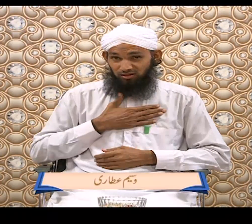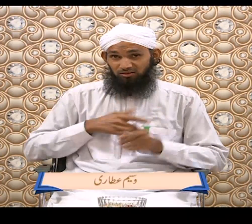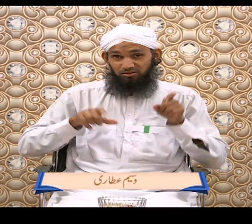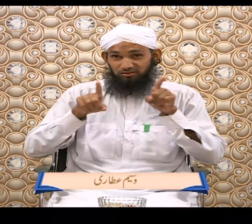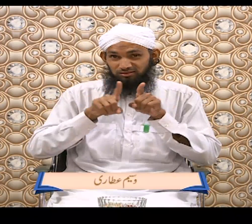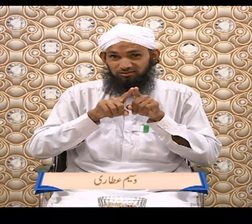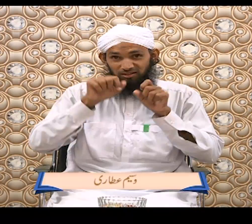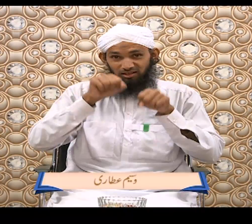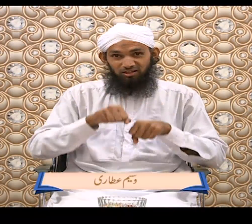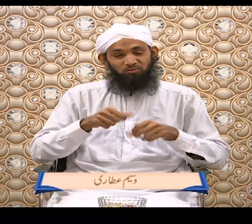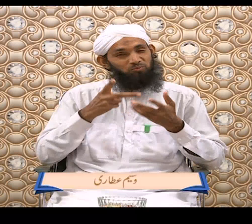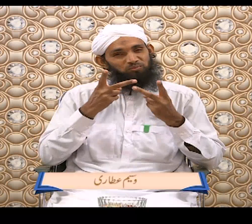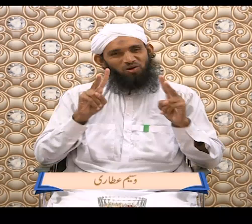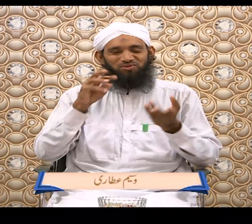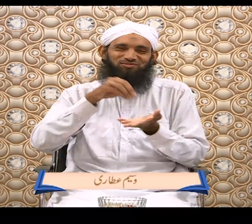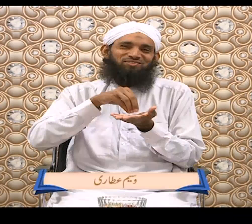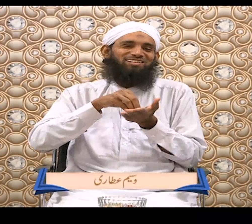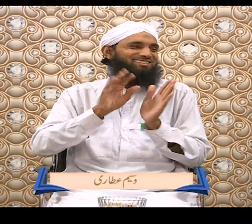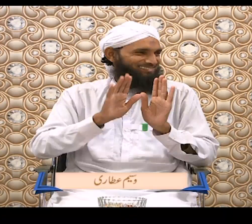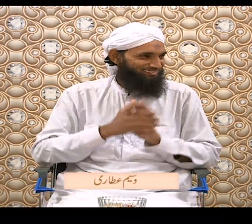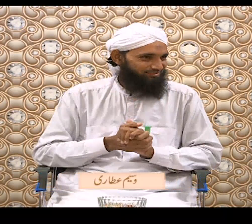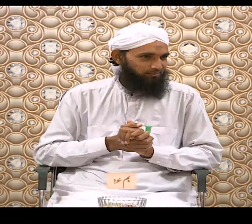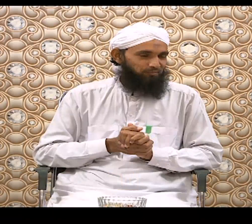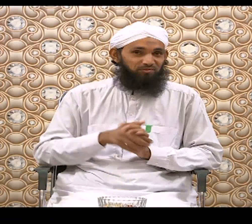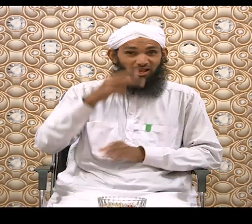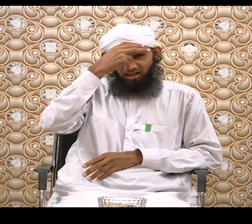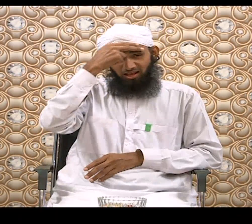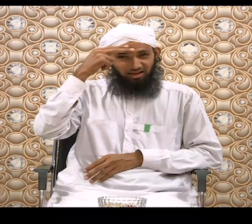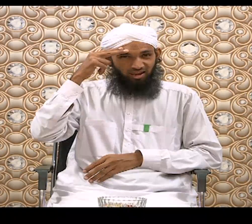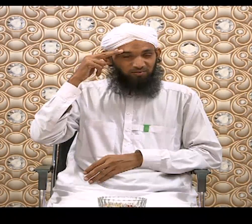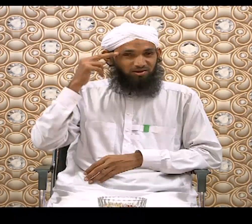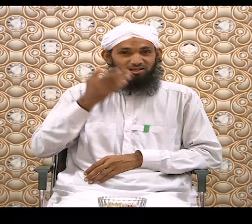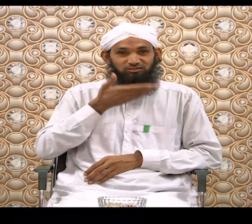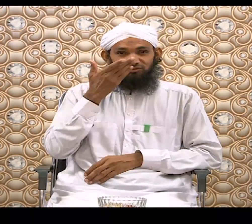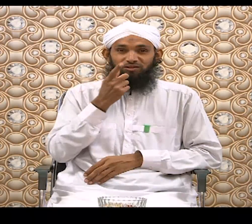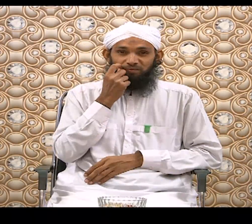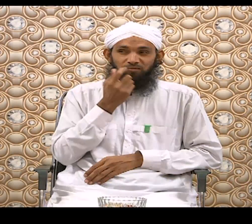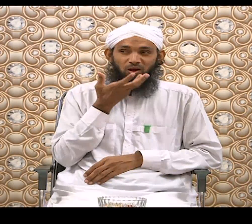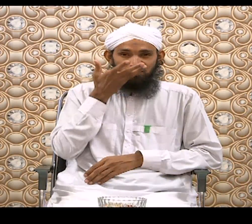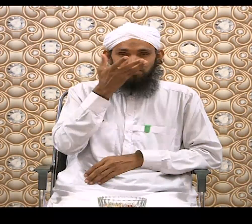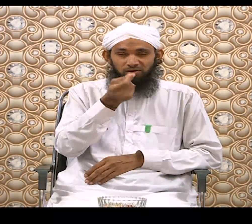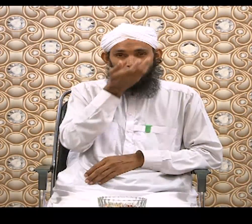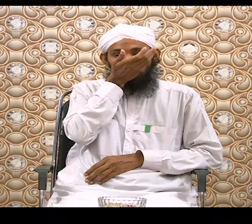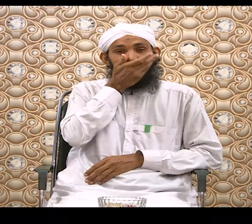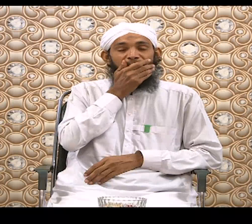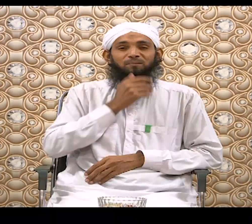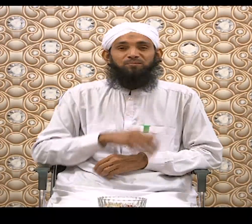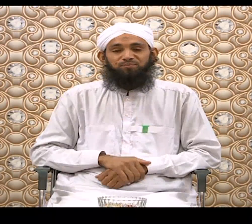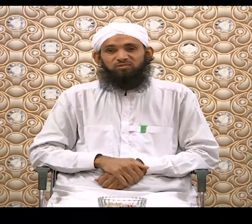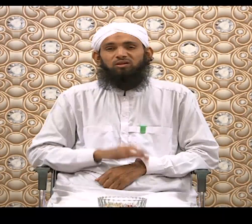عدب و احترام کرنے میں ہمارا ہی فائدہ ہے کسی عربی شاعر نے کیا خوب کہا ہے کہ جس نے جو